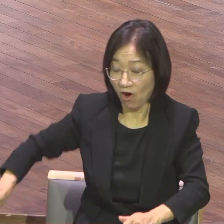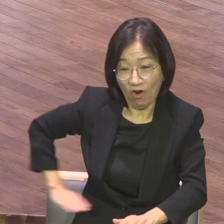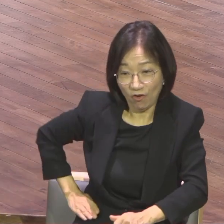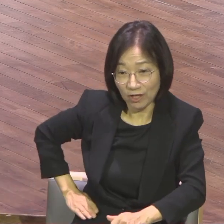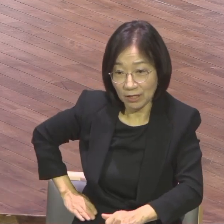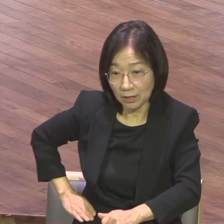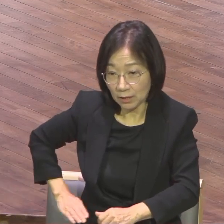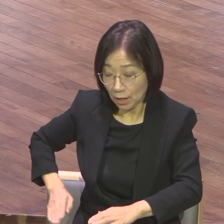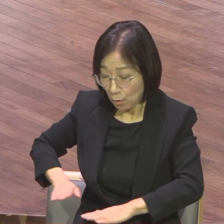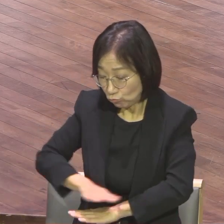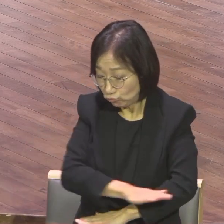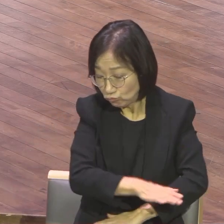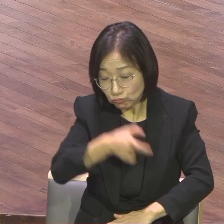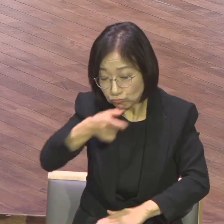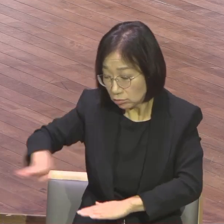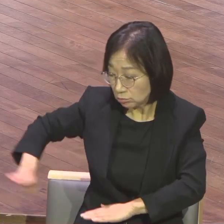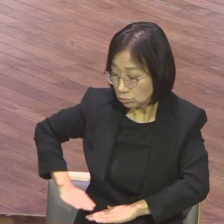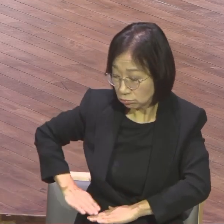그럴 수가 없어.